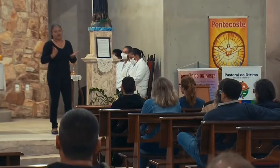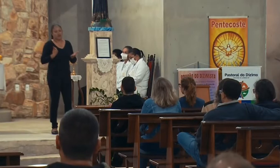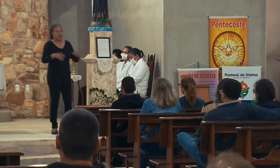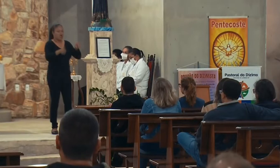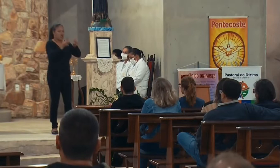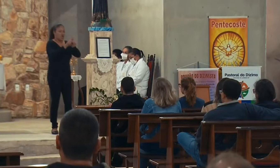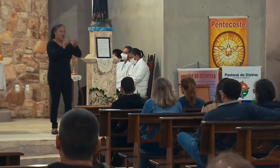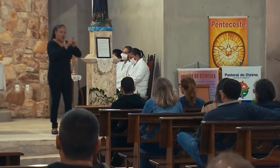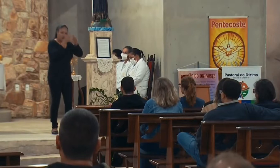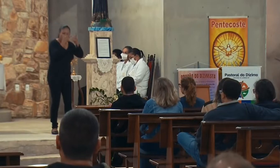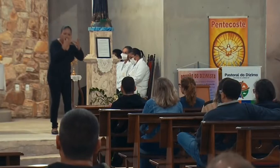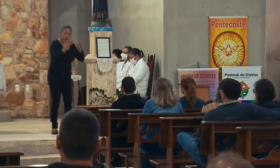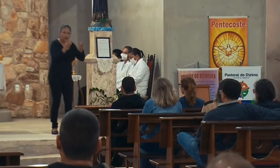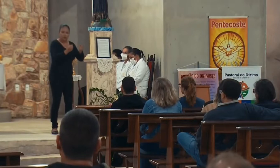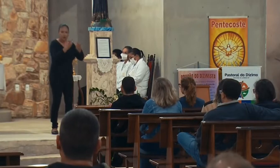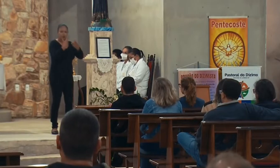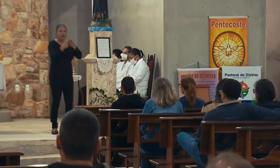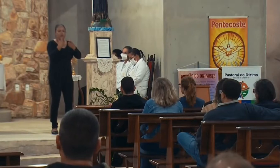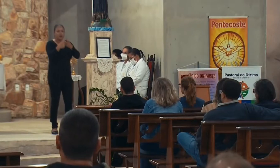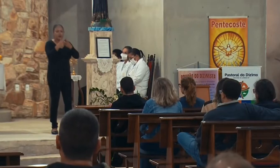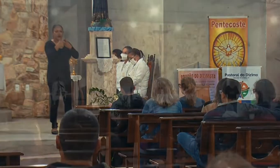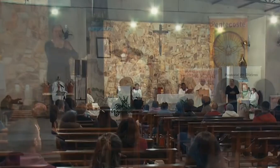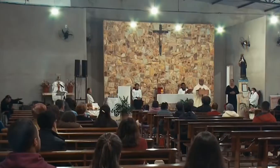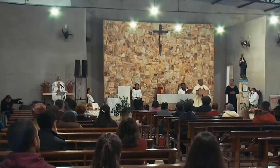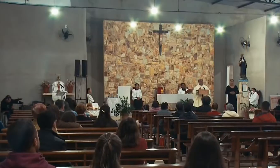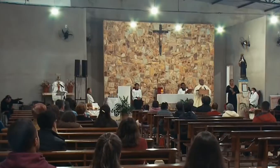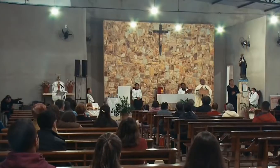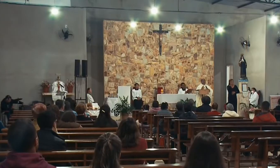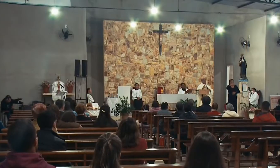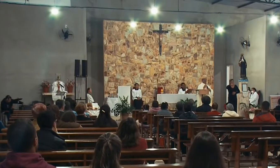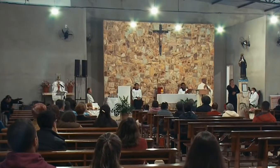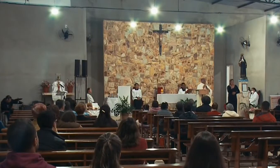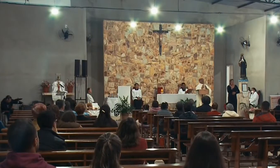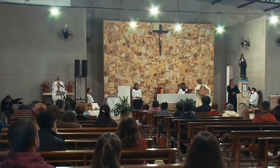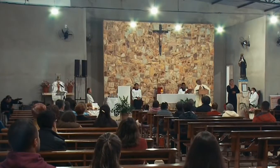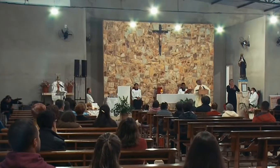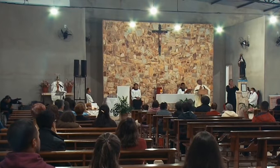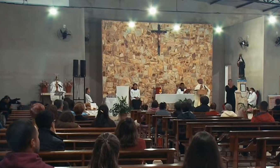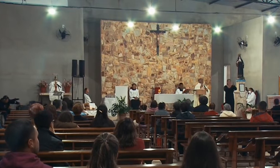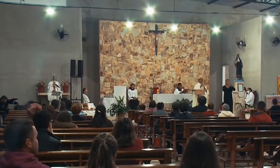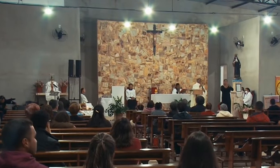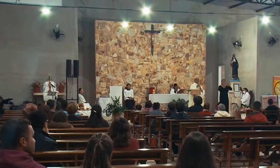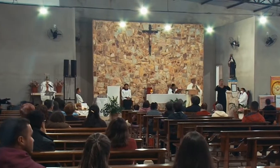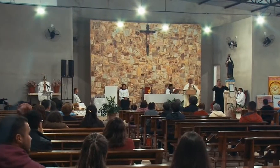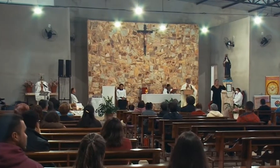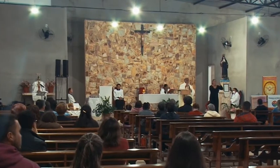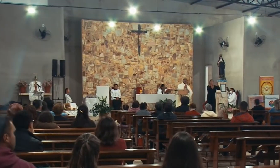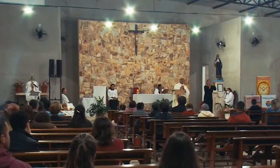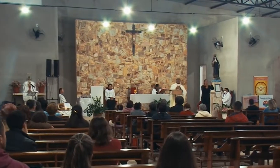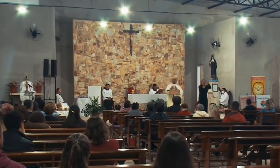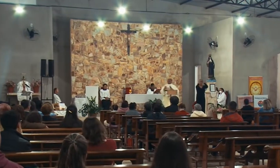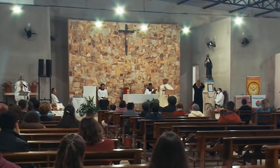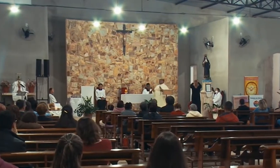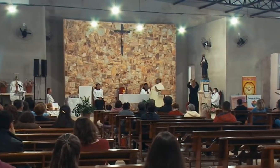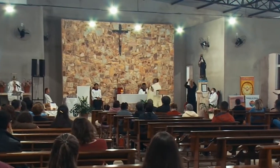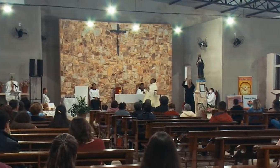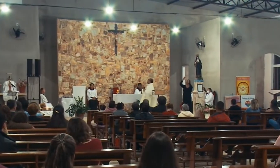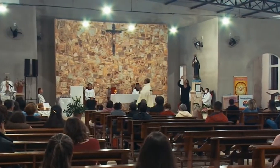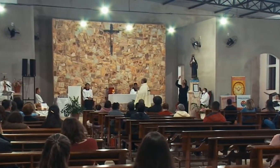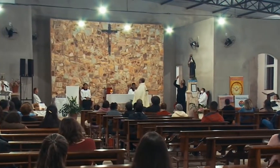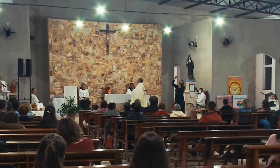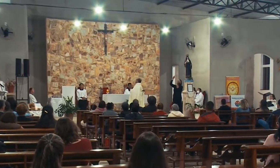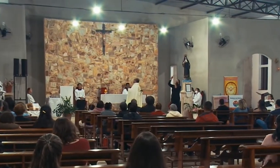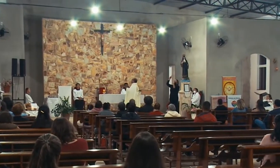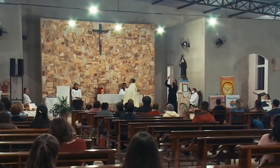Deus, sempre na interpretação com os surdos. De saber que eu vou para a igreja e sempre tem